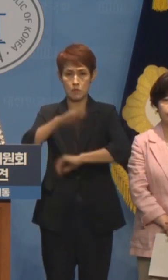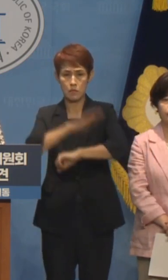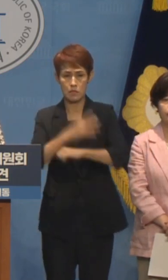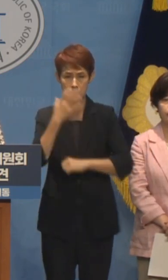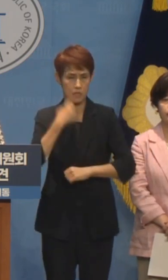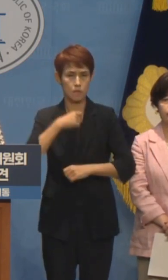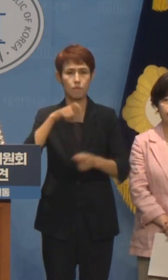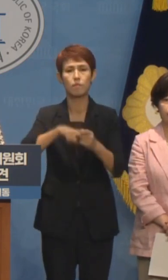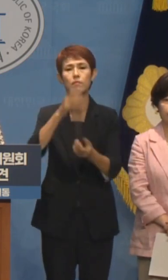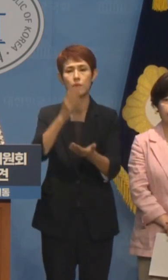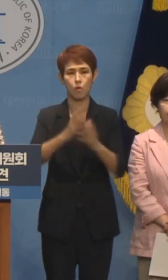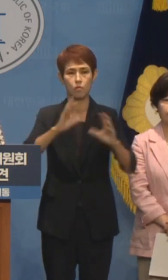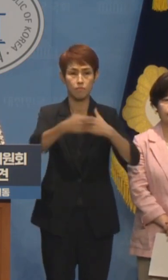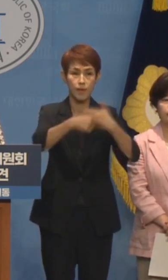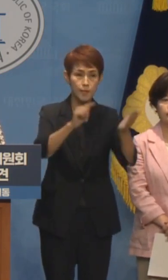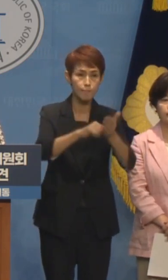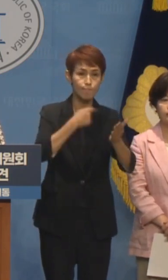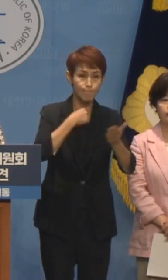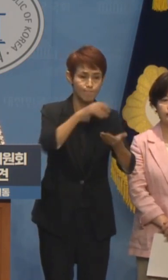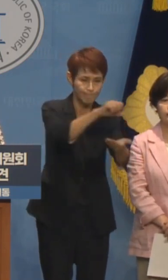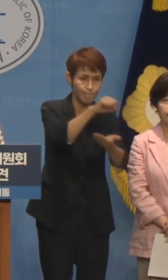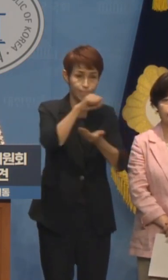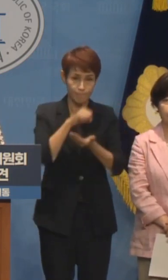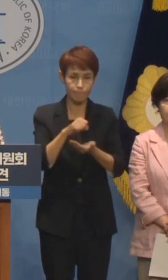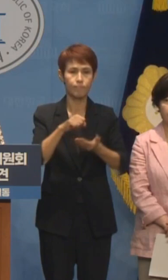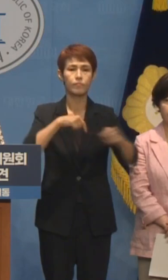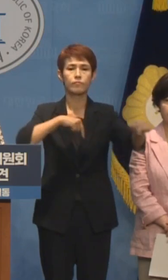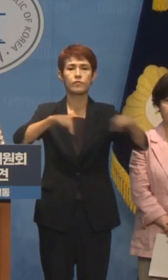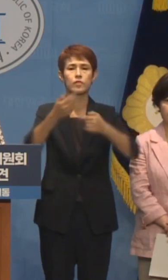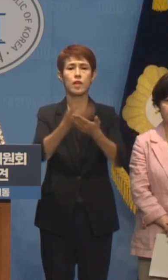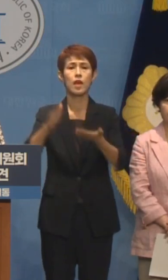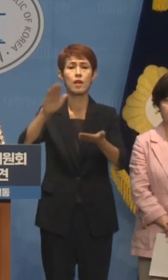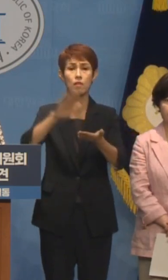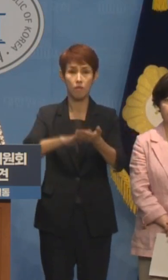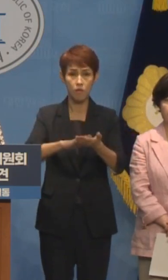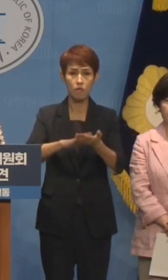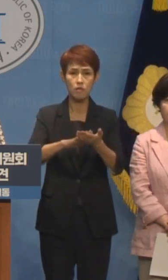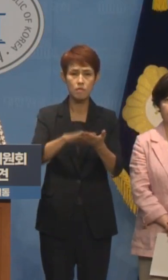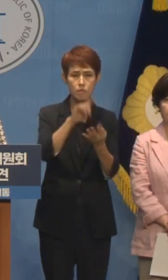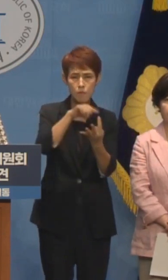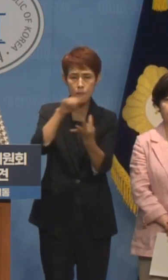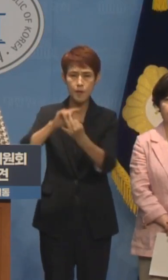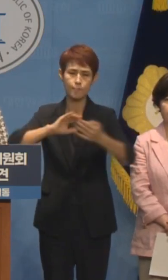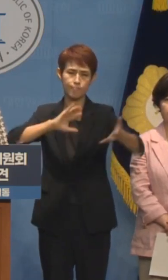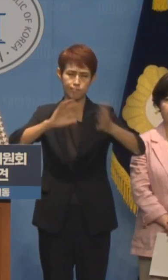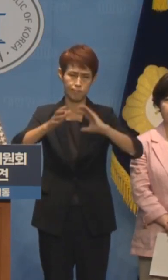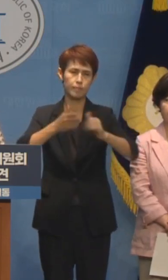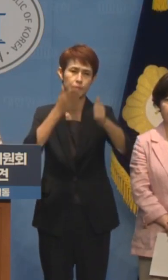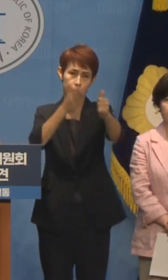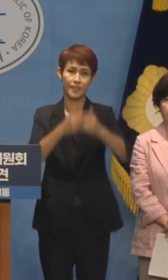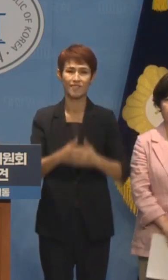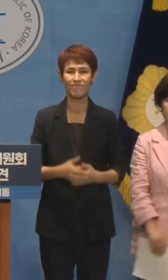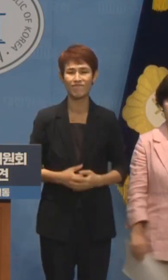민의의 기반한 진정한 정치 개혁 과제들을 논의합니다 감사합니다